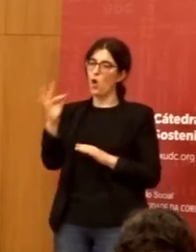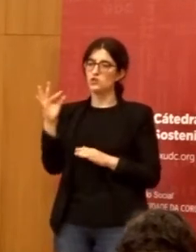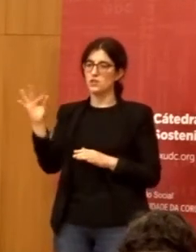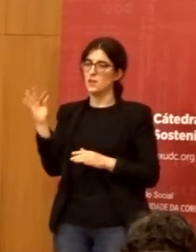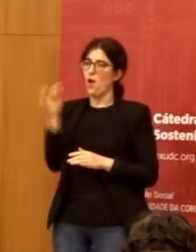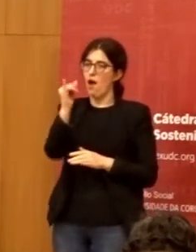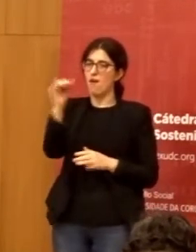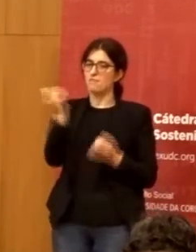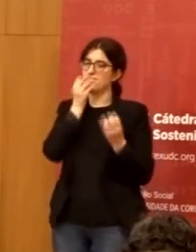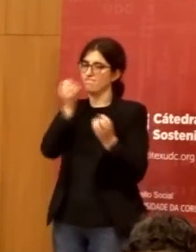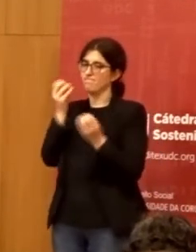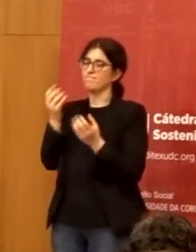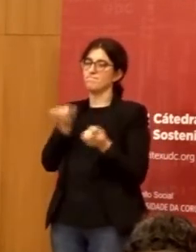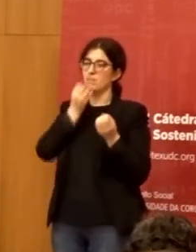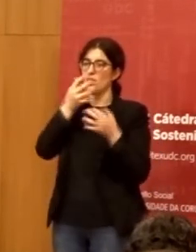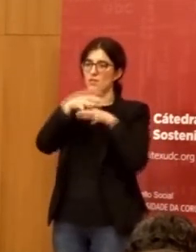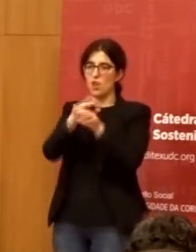inserciones laborales.